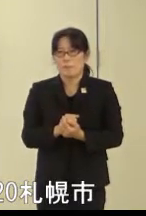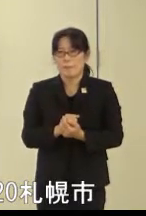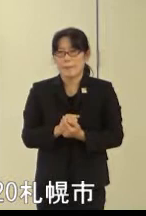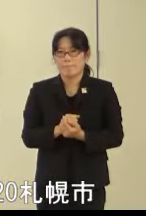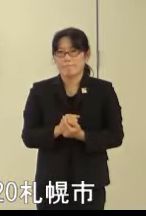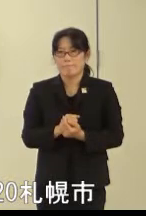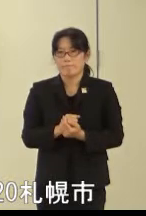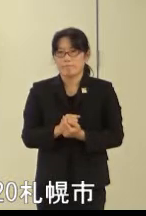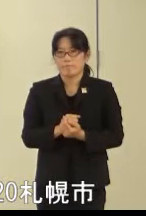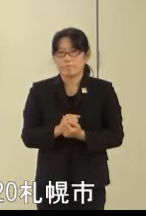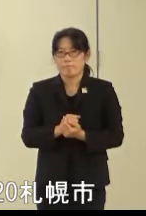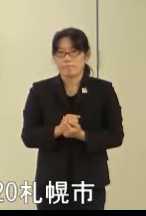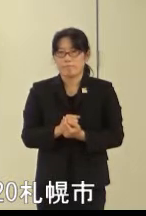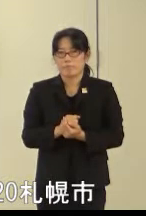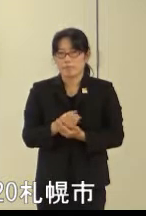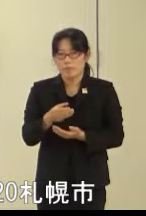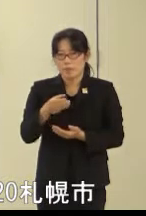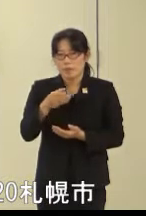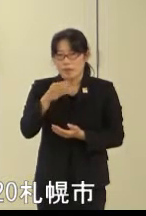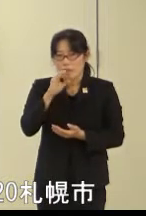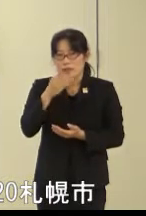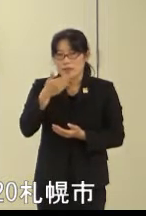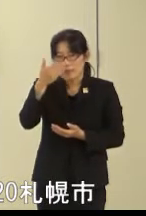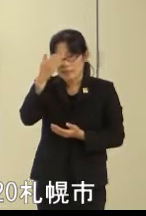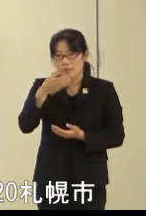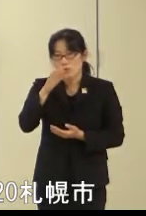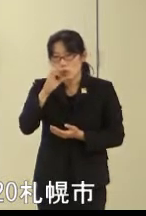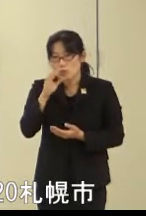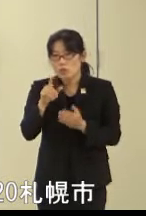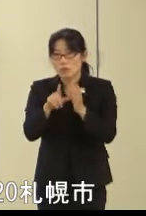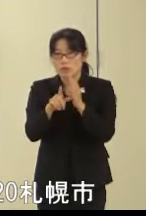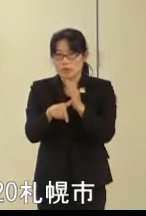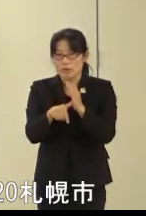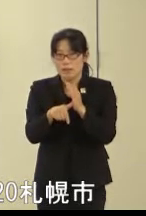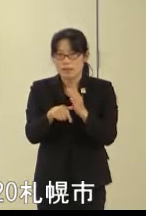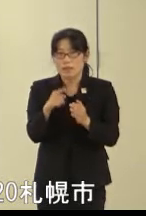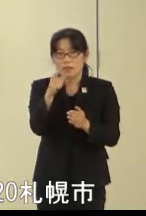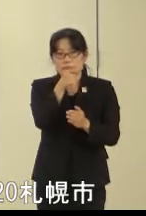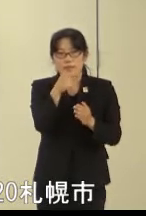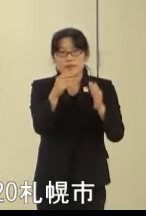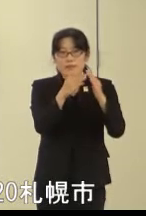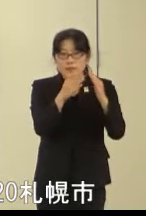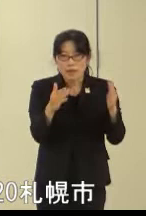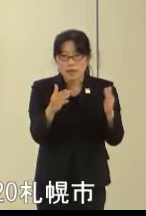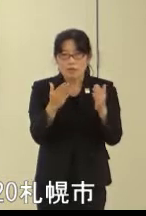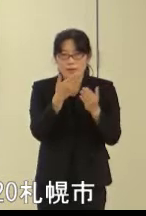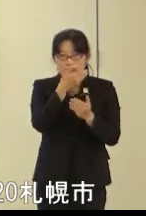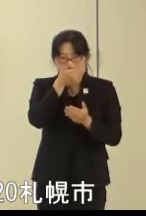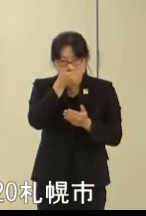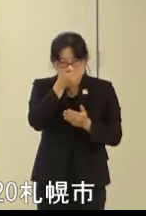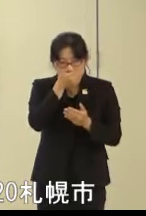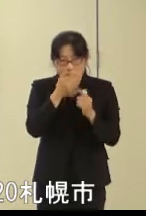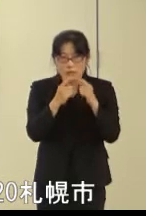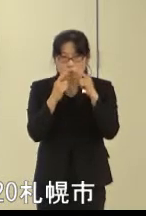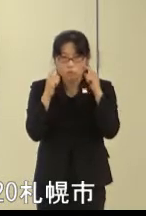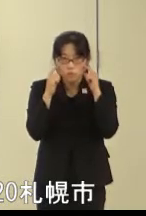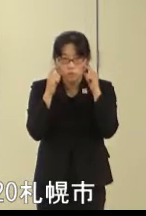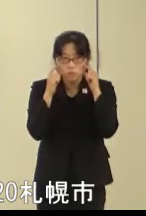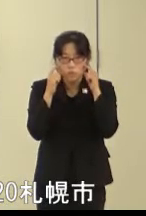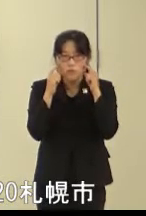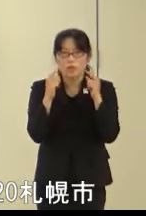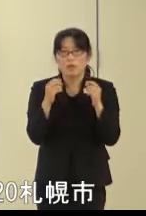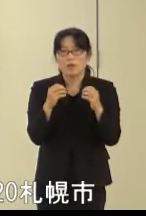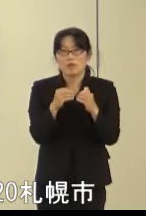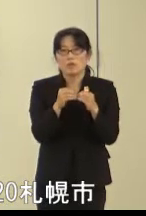やはりあの飲食の際は一次会の時はですねマスクをしている方が比較的